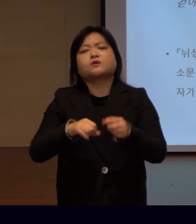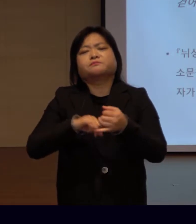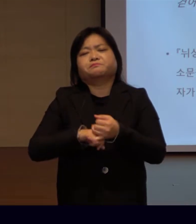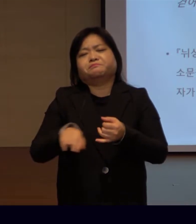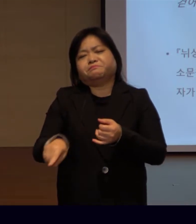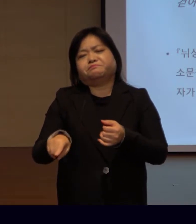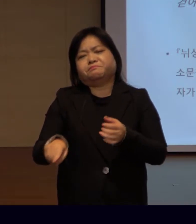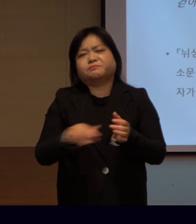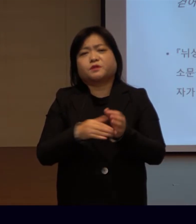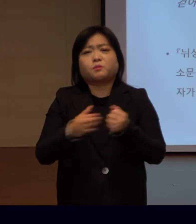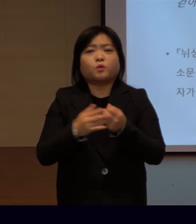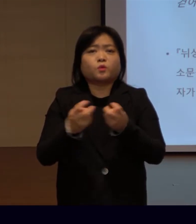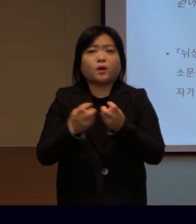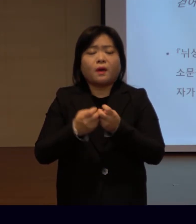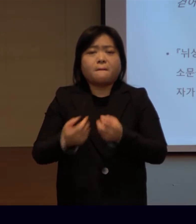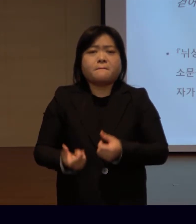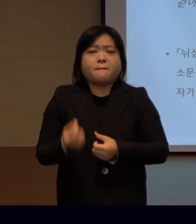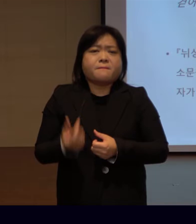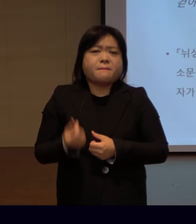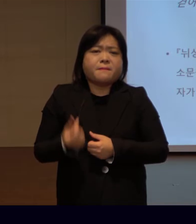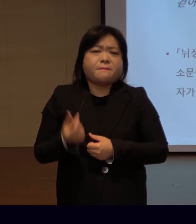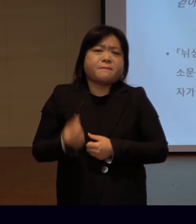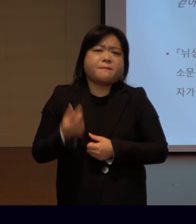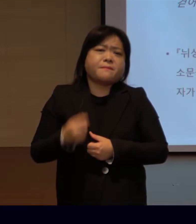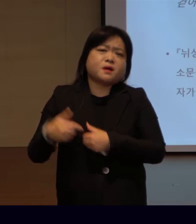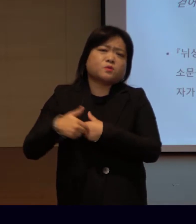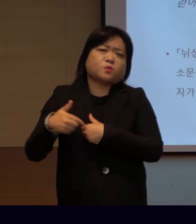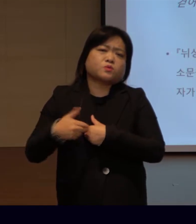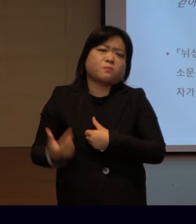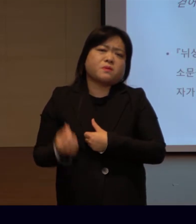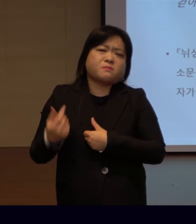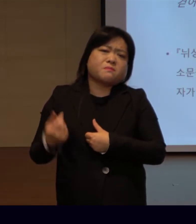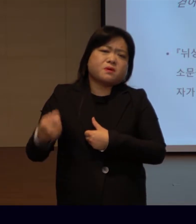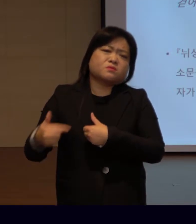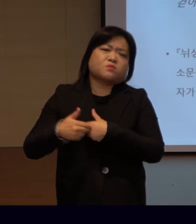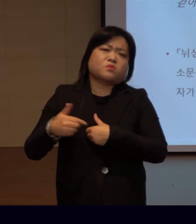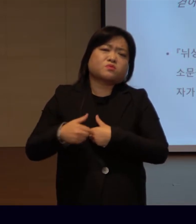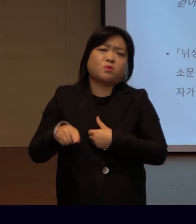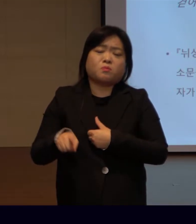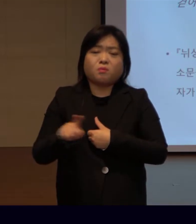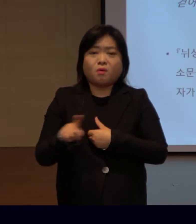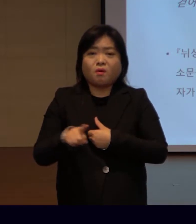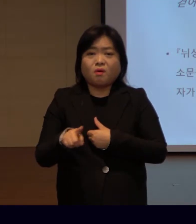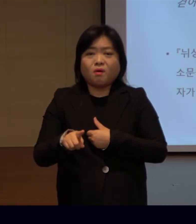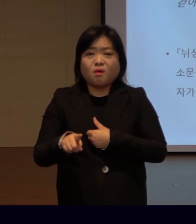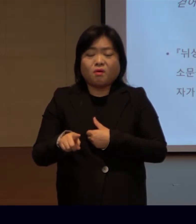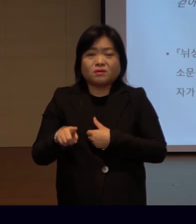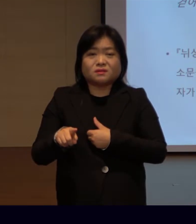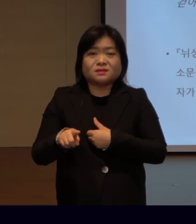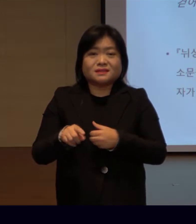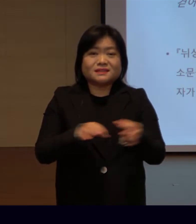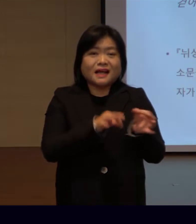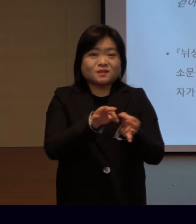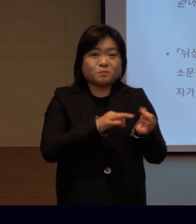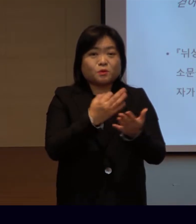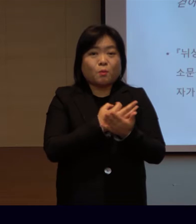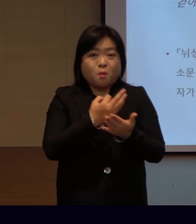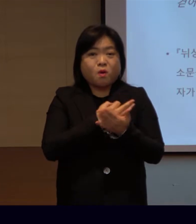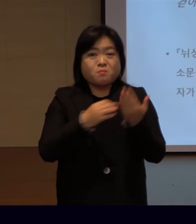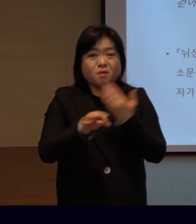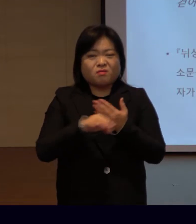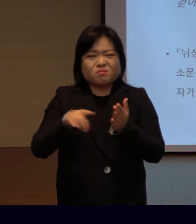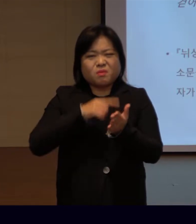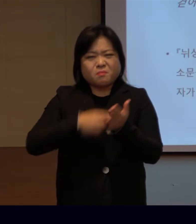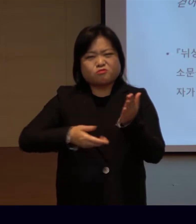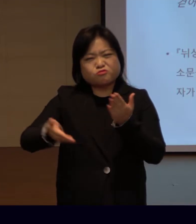그러면은 족촉을 하겠죠. 자기 생각에는 상점에서 괜히 돈이 나오니까 이게 될 거라고